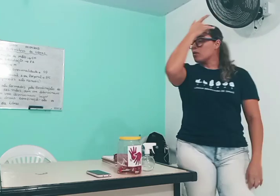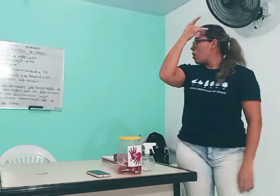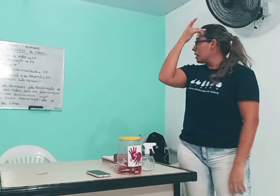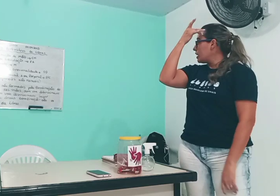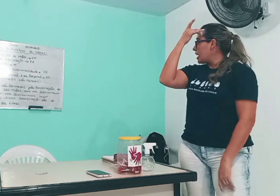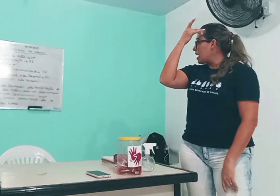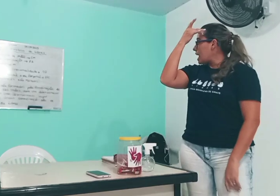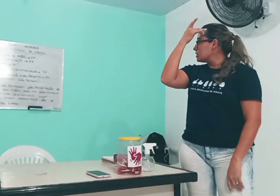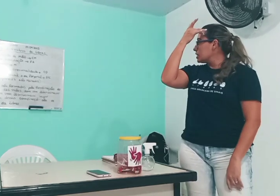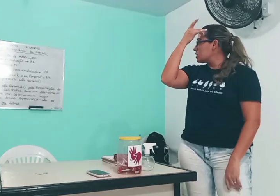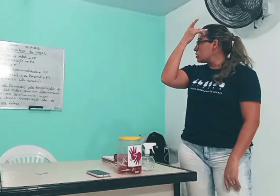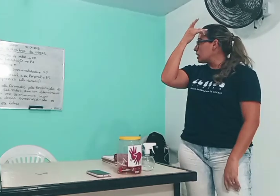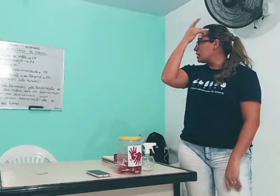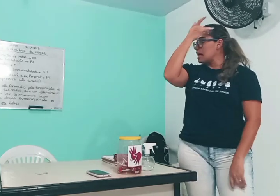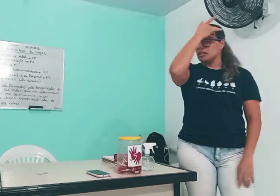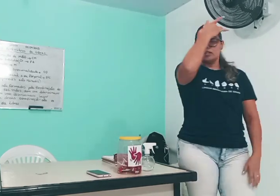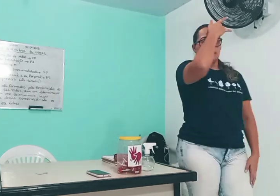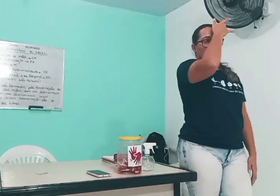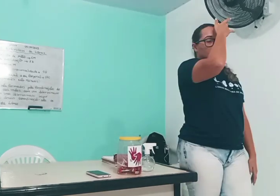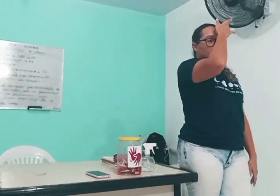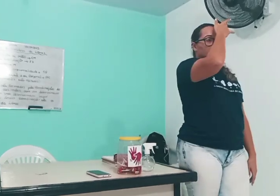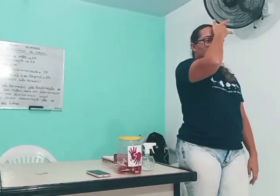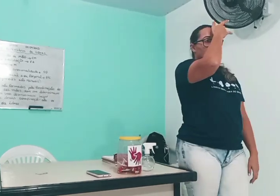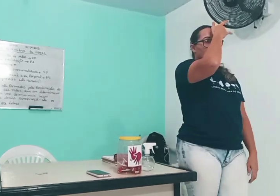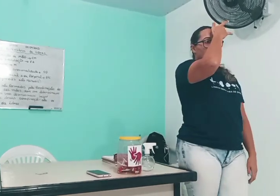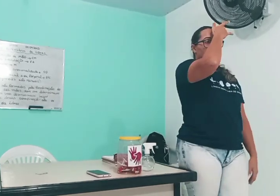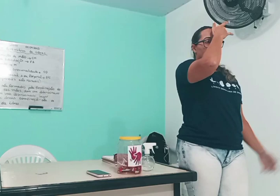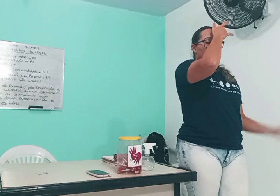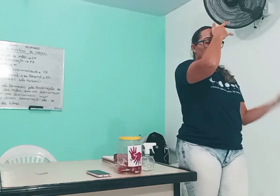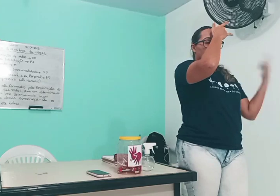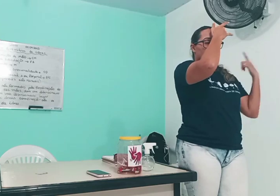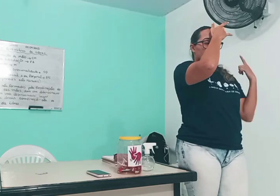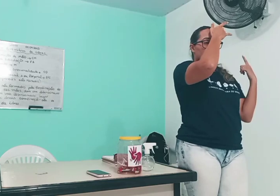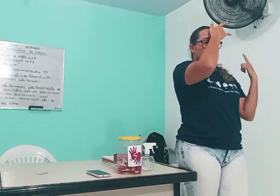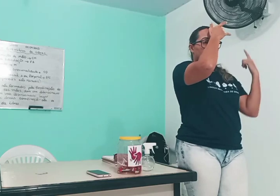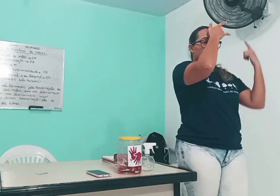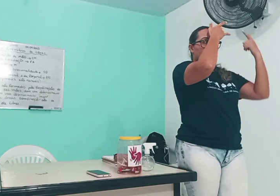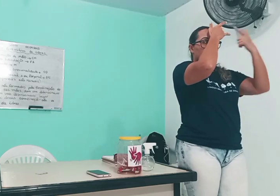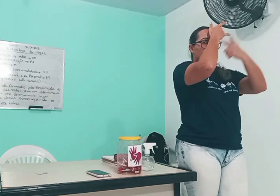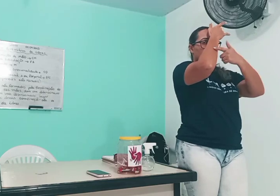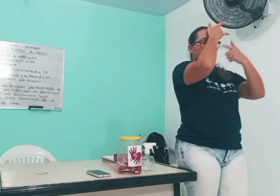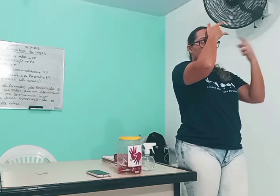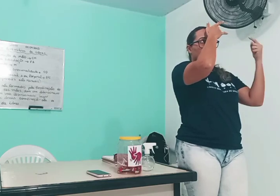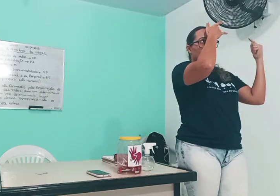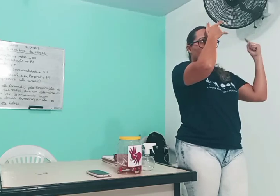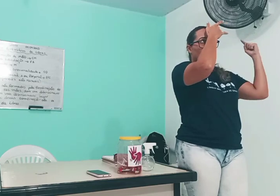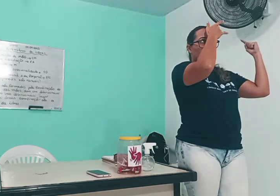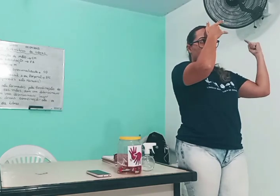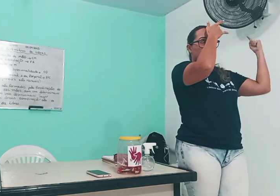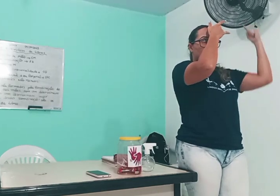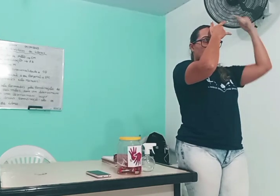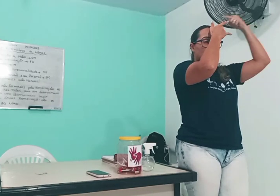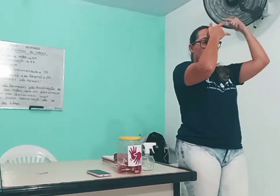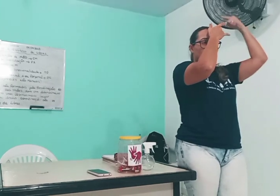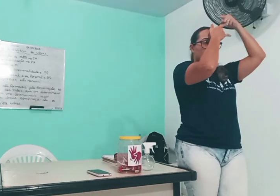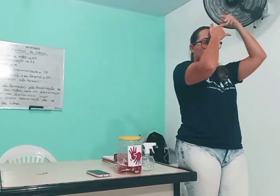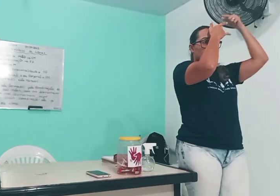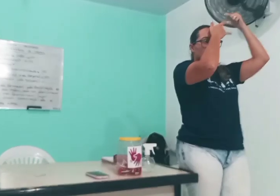é que é a direcionalidade dele? É da esquerda para a direita. Então eu colocaria uma setinha